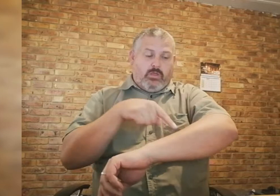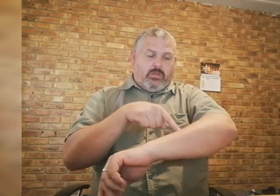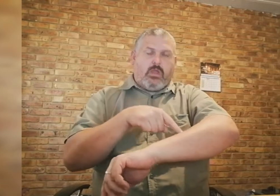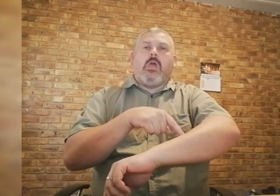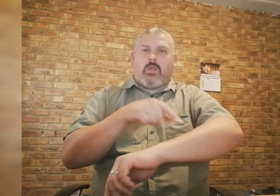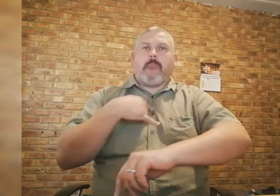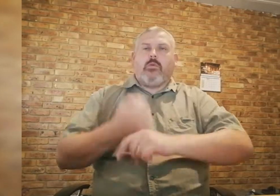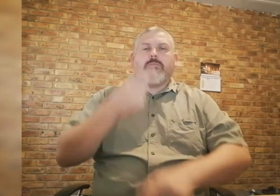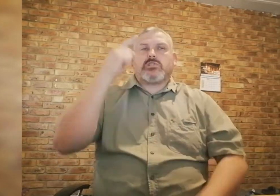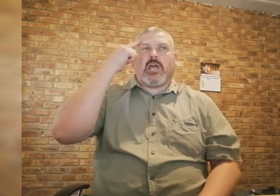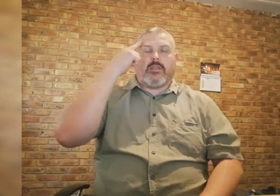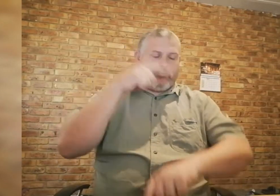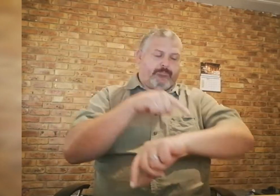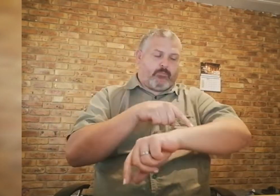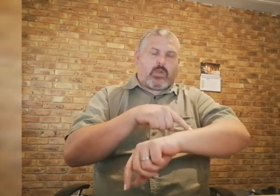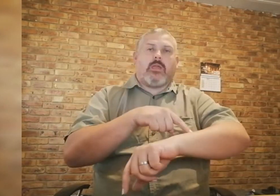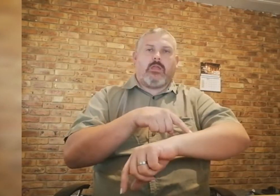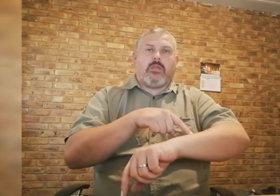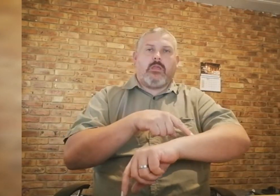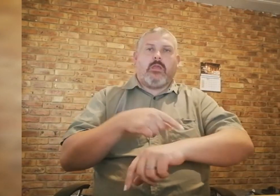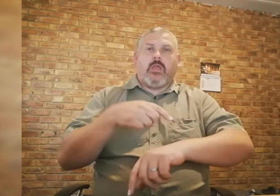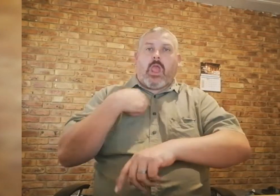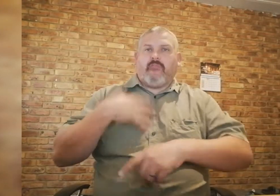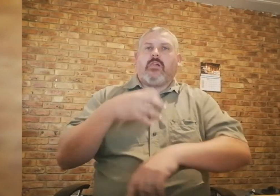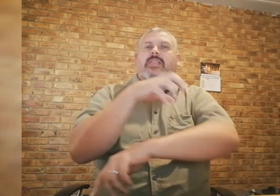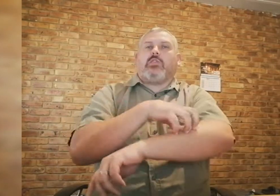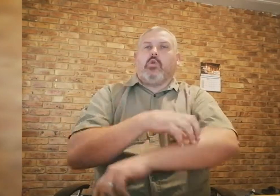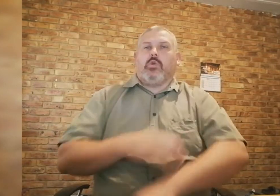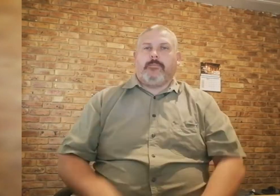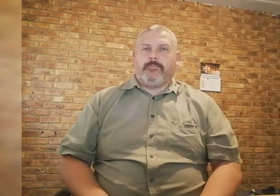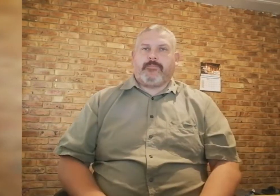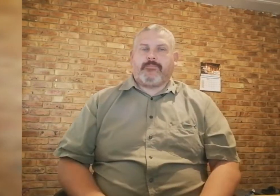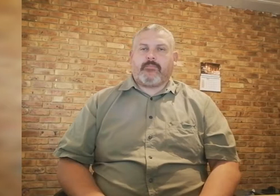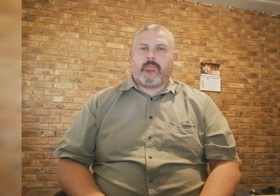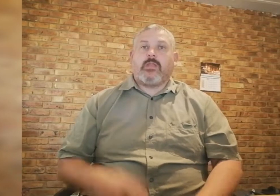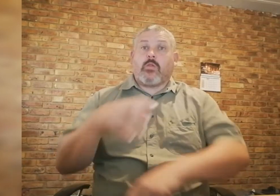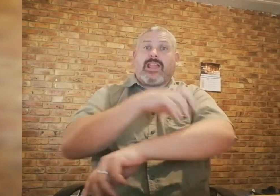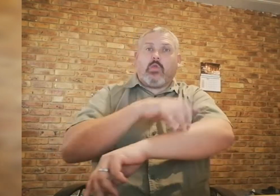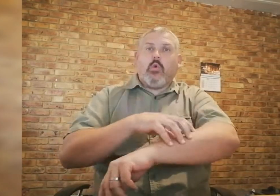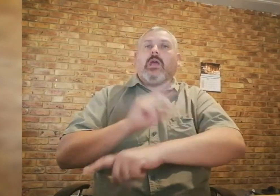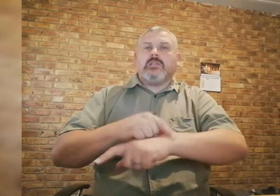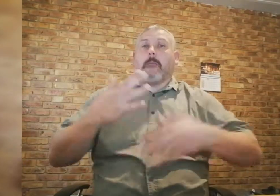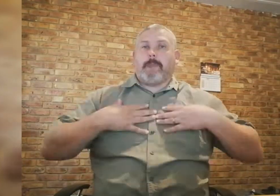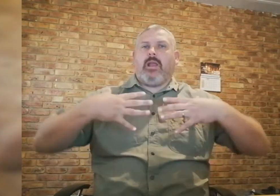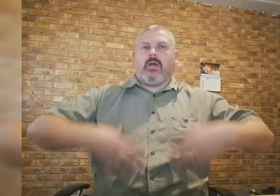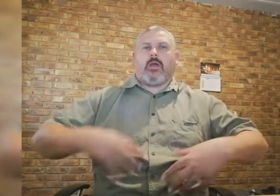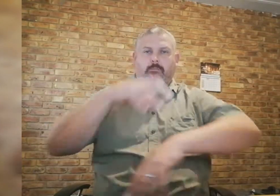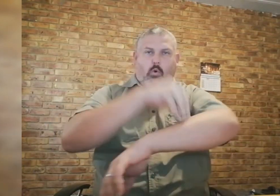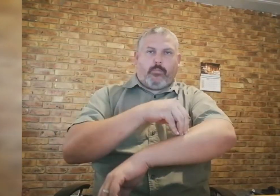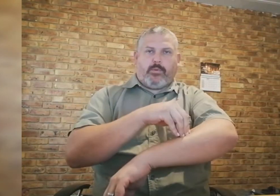tattoos, ek moet besluit, okay, wil tattoo, een tattoo is my lichaam op.